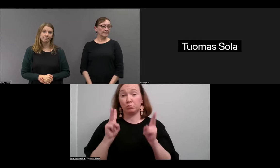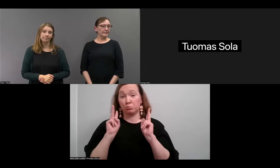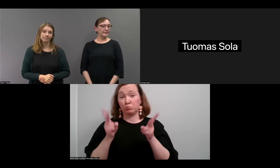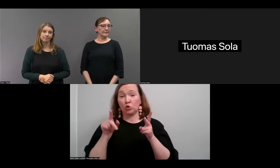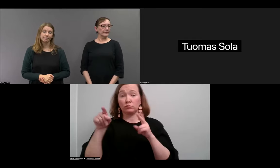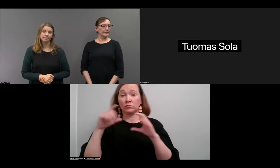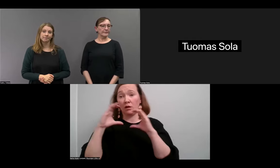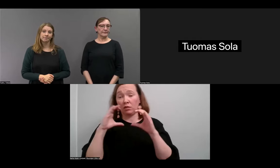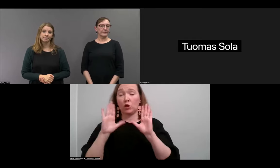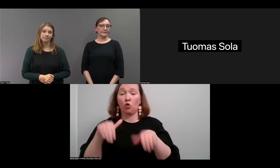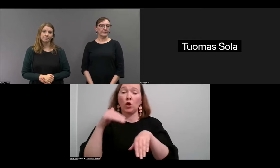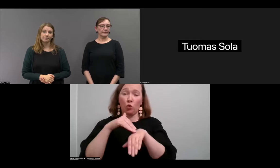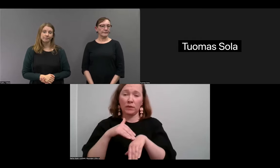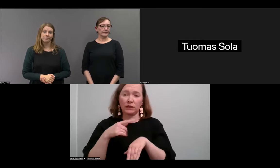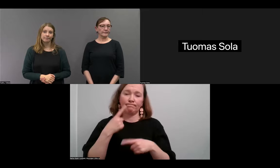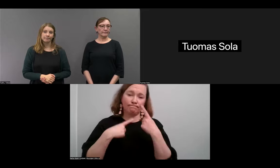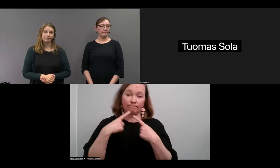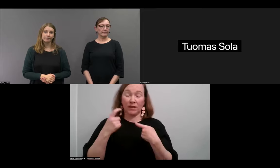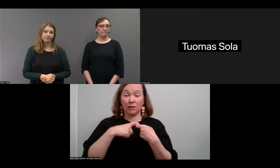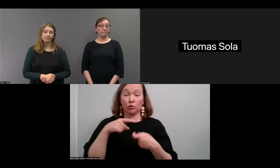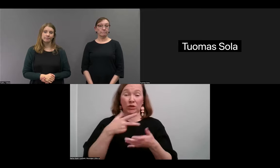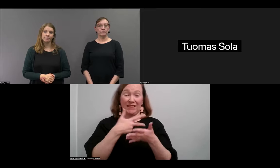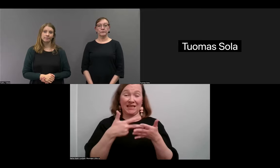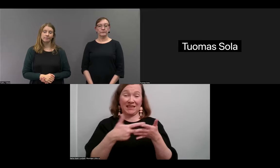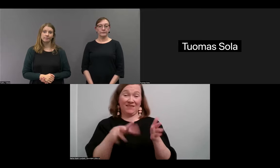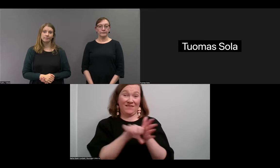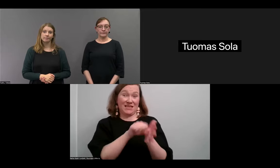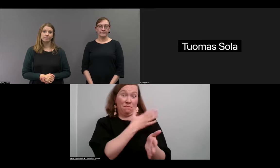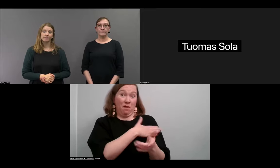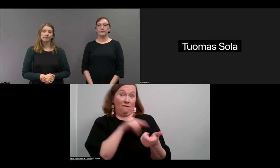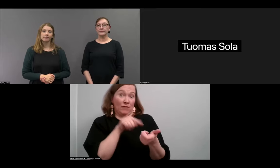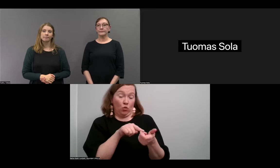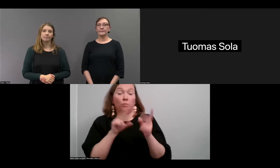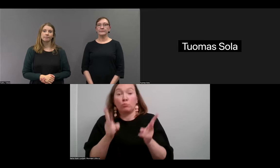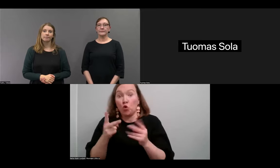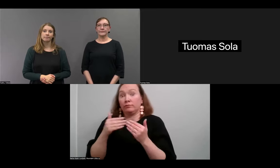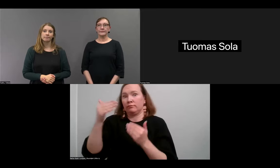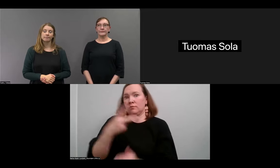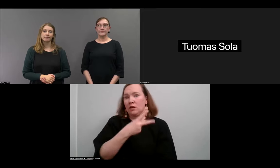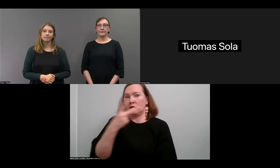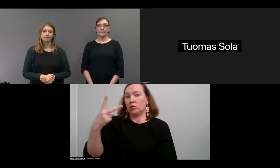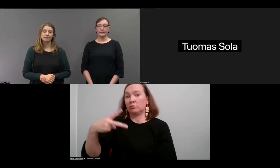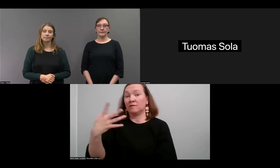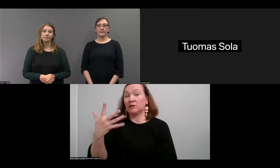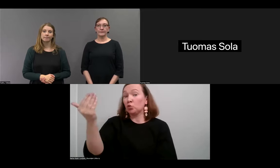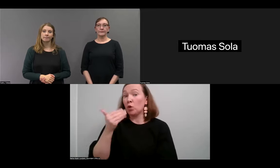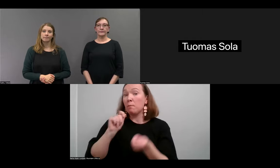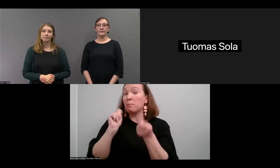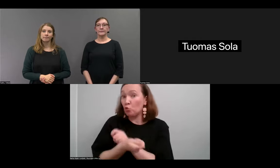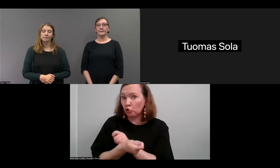Aivan. Ja chatissa myös kommentoitiin ja keskusteltiin tästä tekstiviestistä,